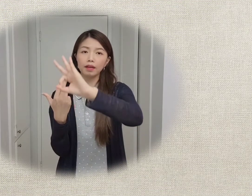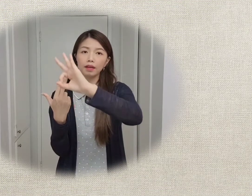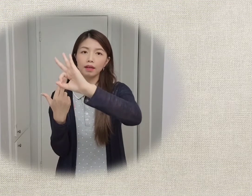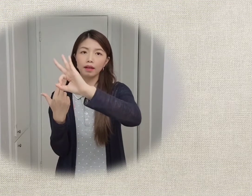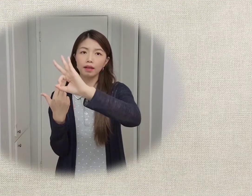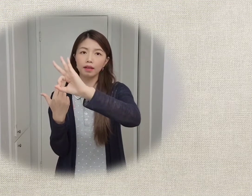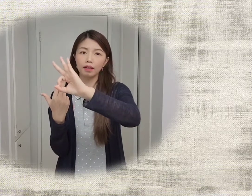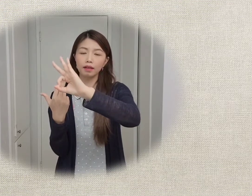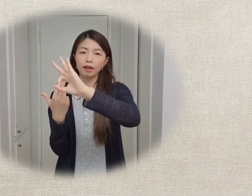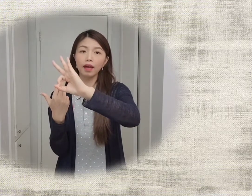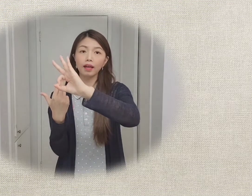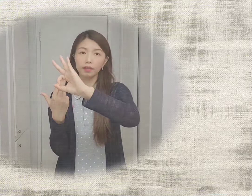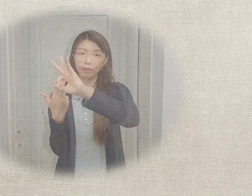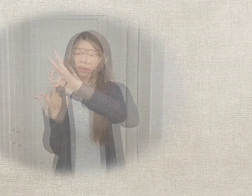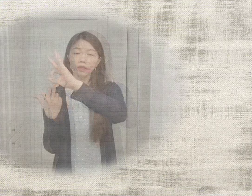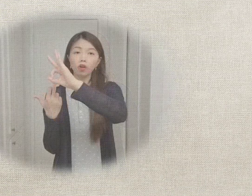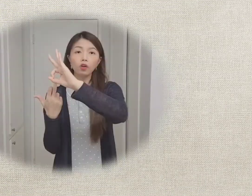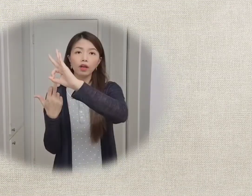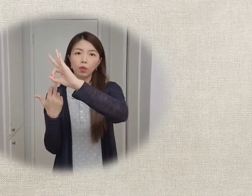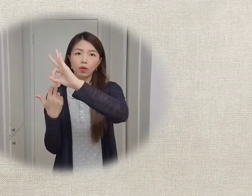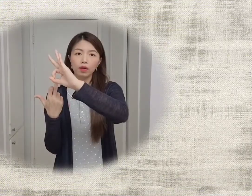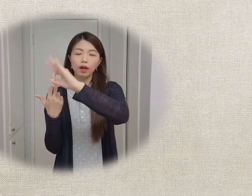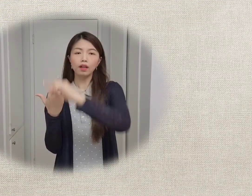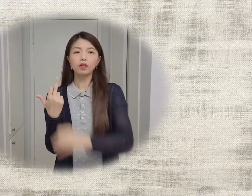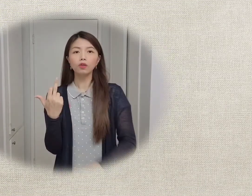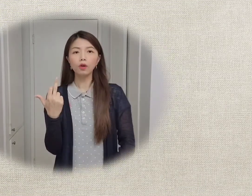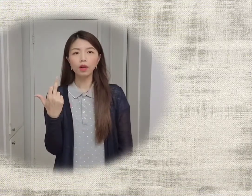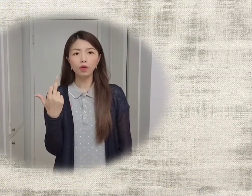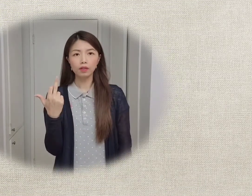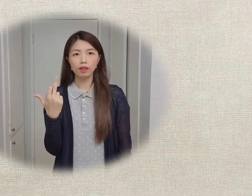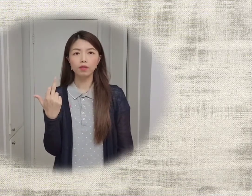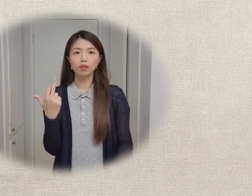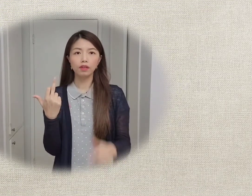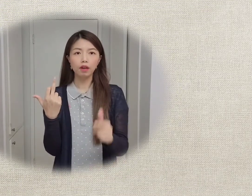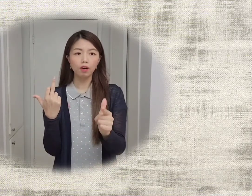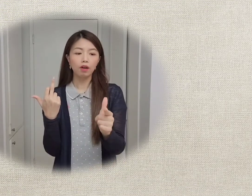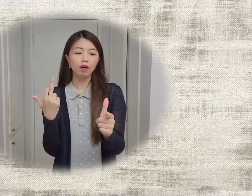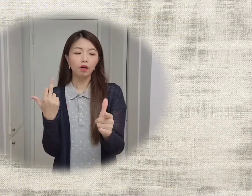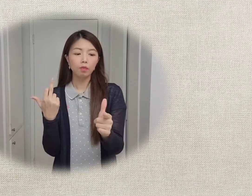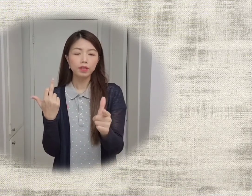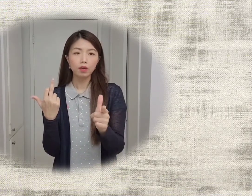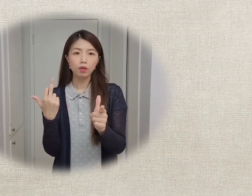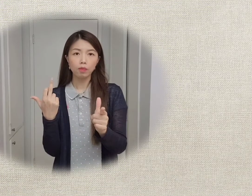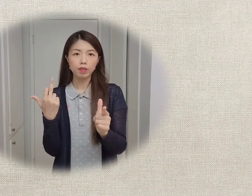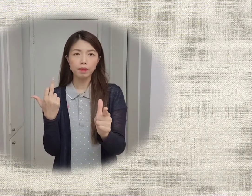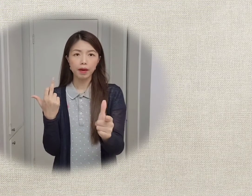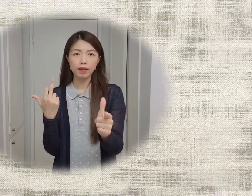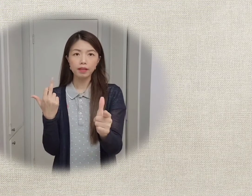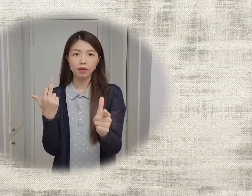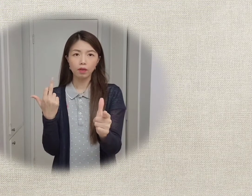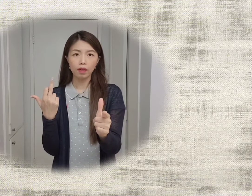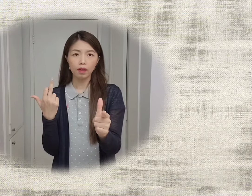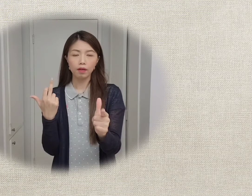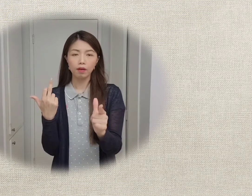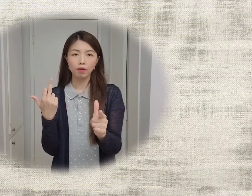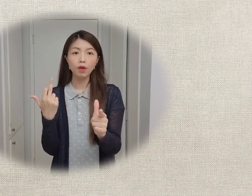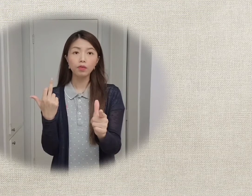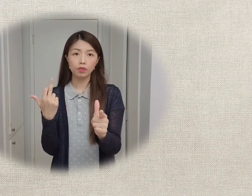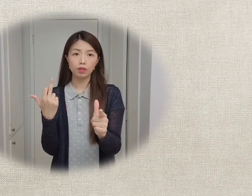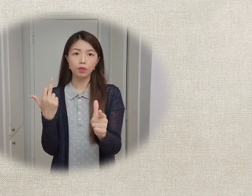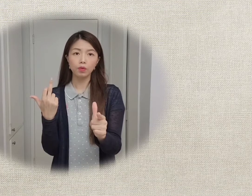아침에 해가 뜨고 저녁에 노을. 저녁이라고 하는 대수어는요, 엄지하고 검지만